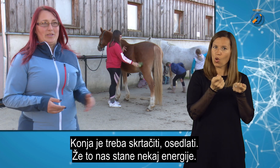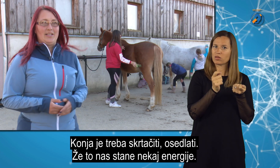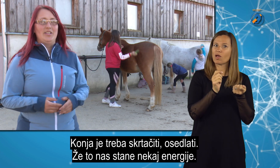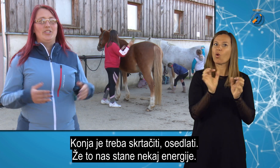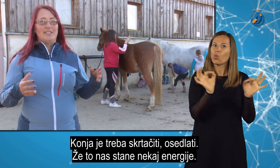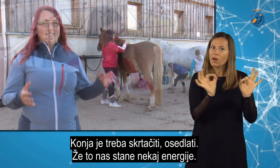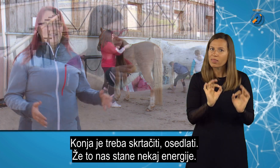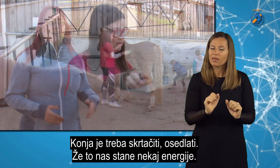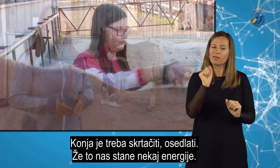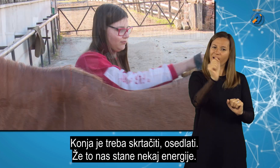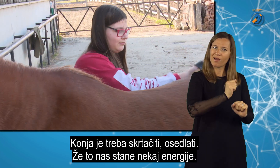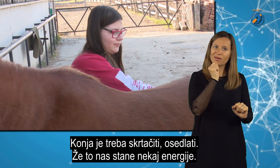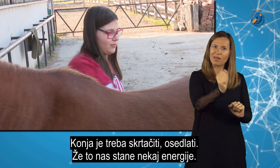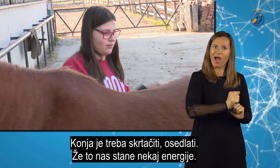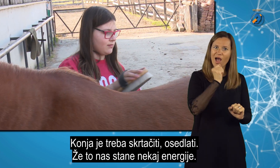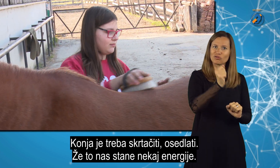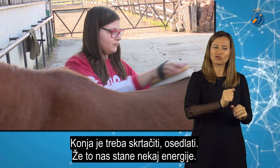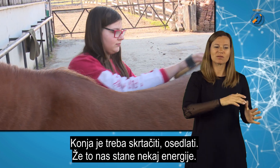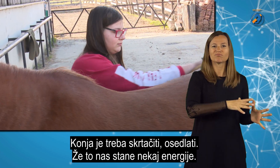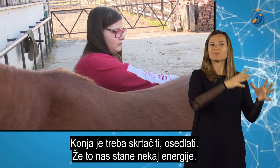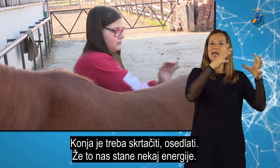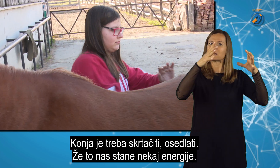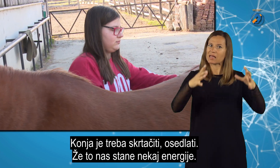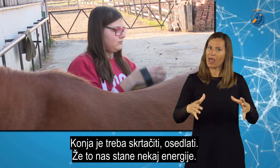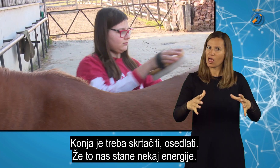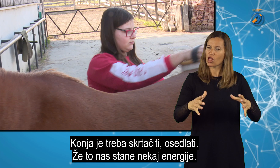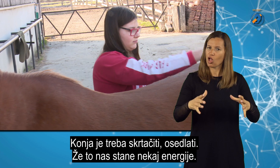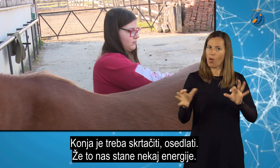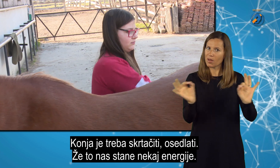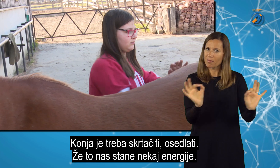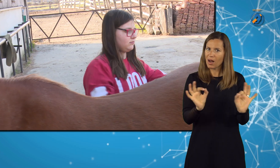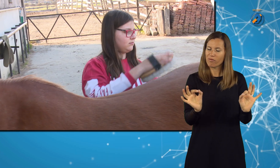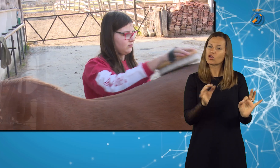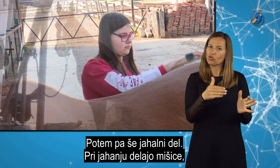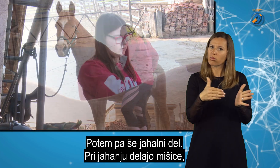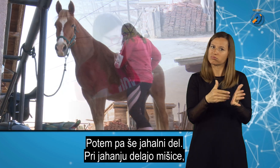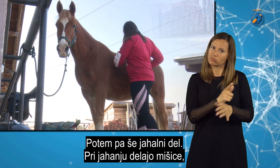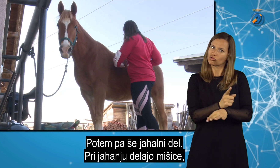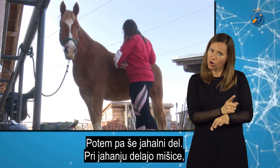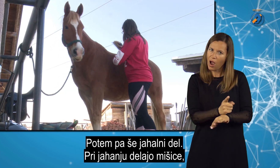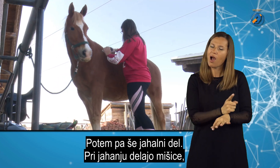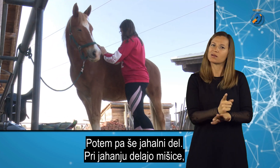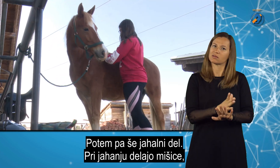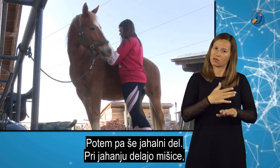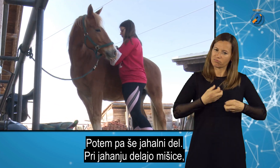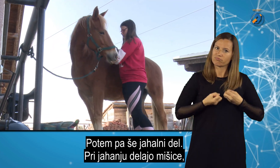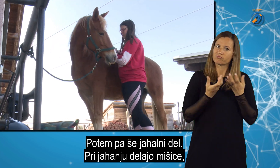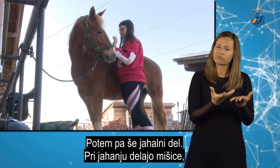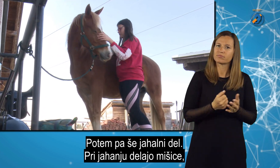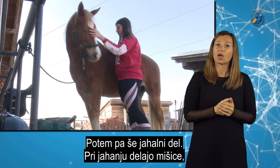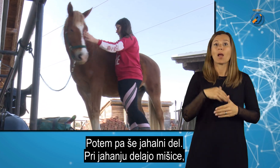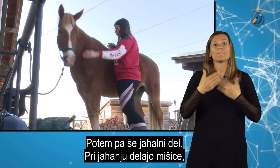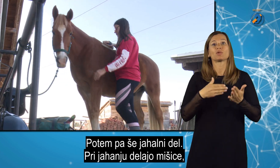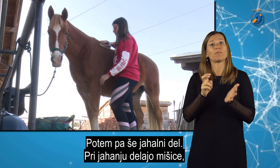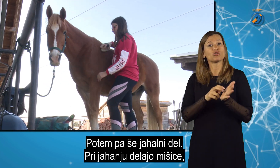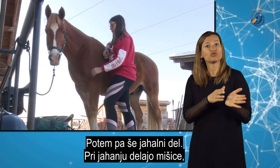konja pokrtačiti, zasedlati in že to nas stane nekaj živcev in nekaj energije. Potem pa še je tisti jahalni del, ki